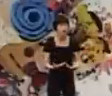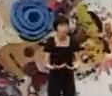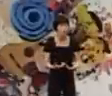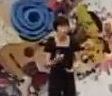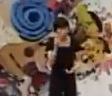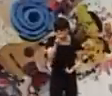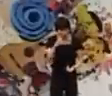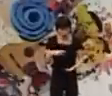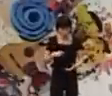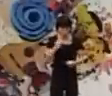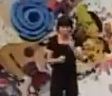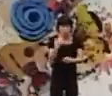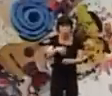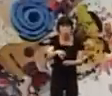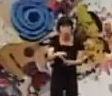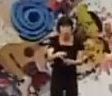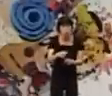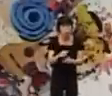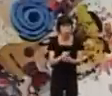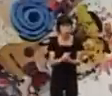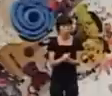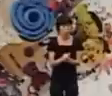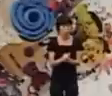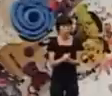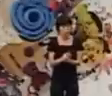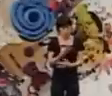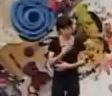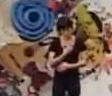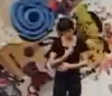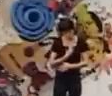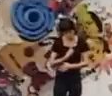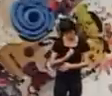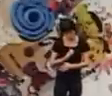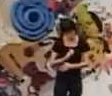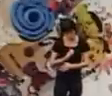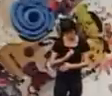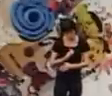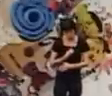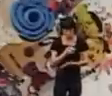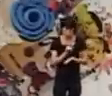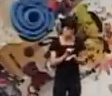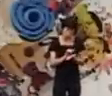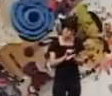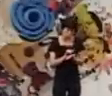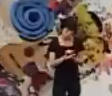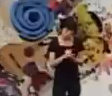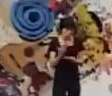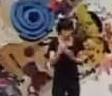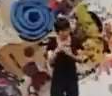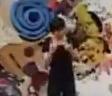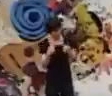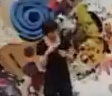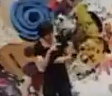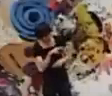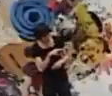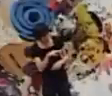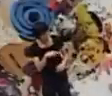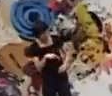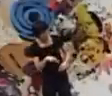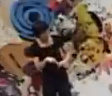佢發覺佢自己跑唔到，佢好唔開心，佢趴咗喺嗰度。啊，其他玩具有啲見到